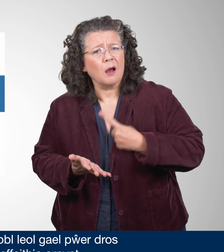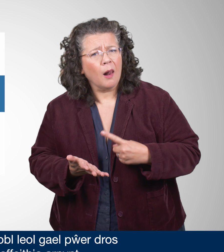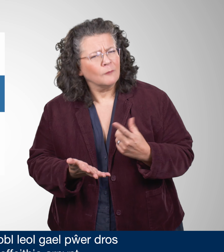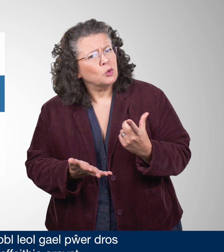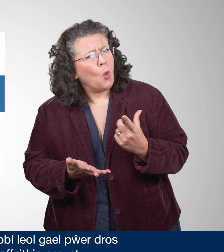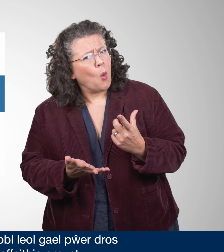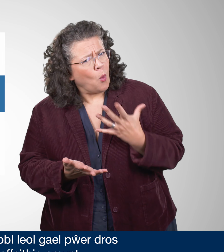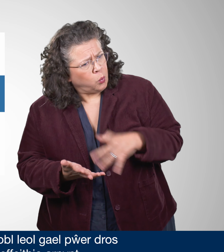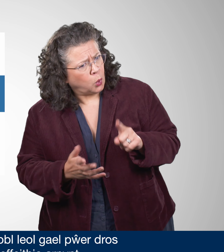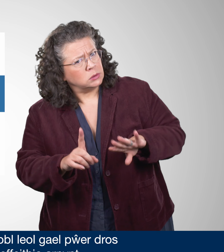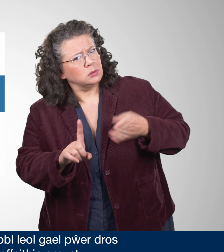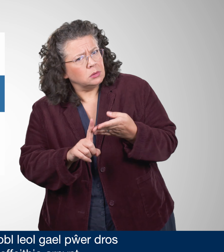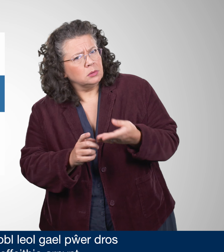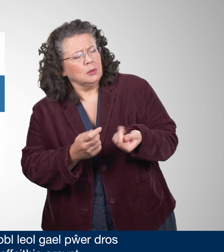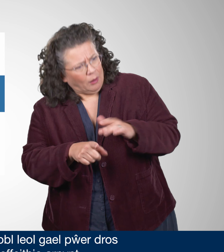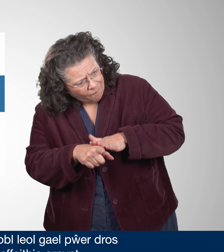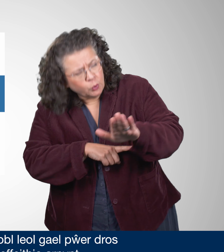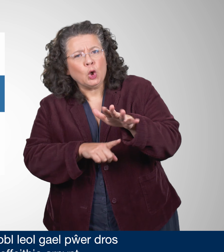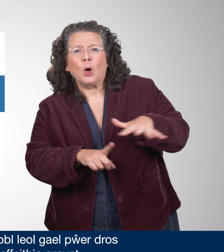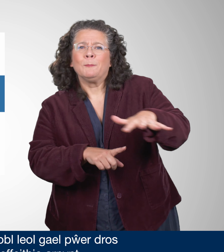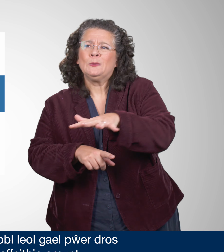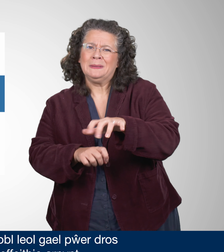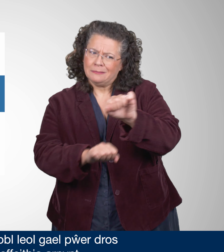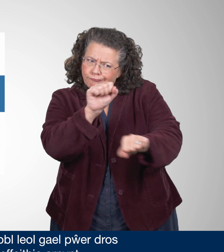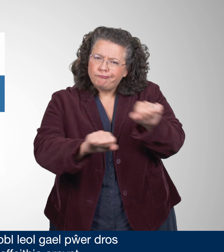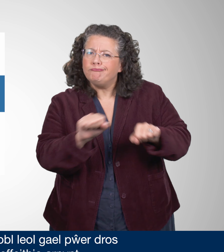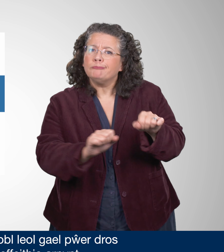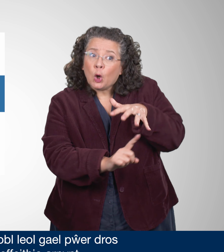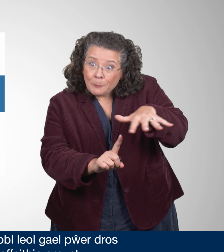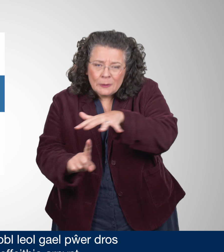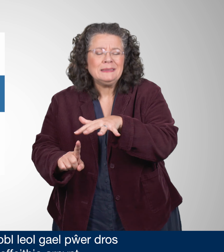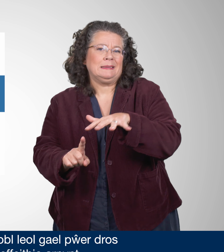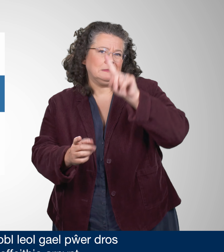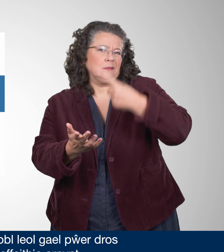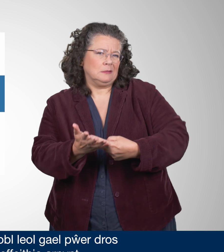dros benderfyniadau sy'n effeithio arnynt.